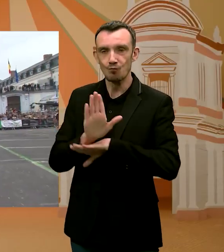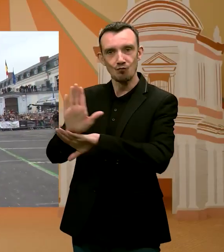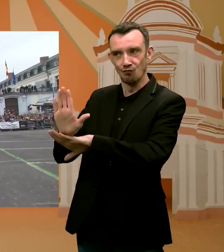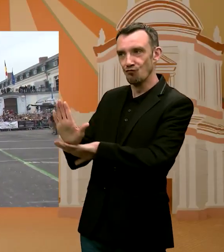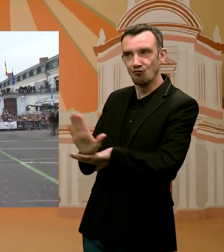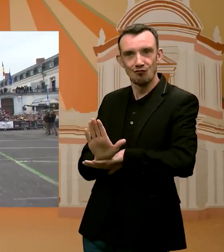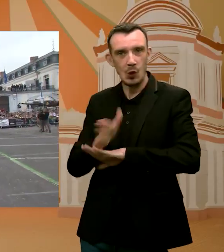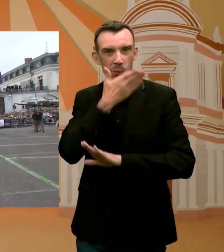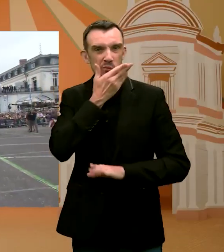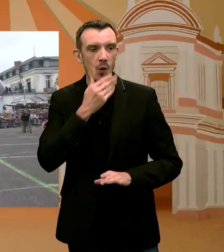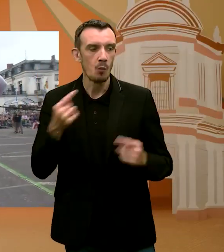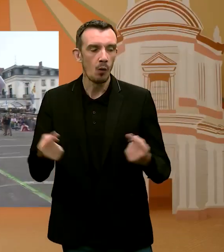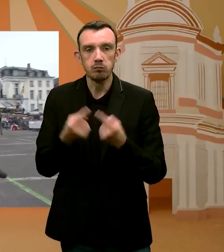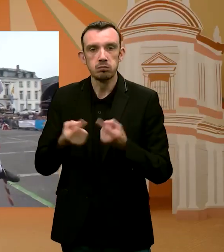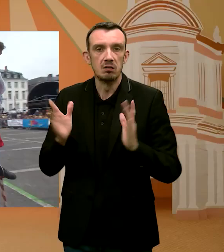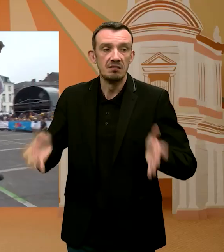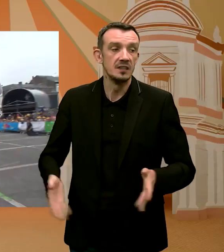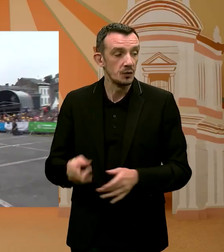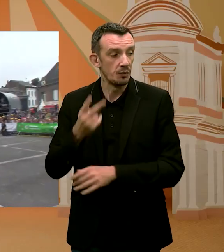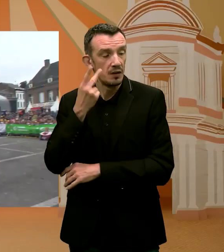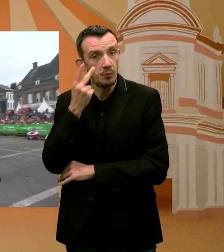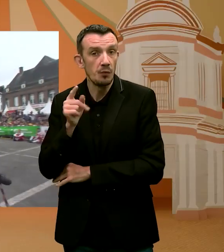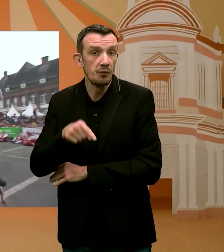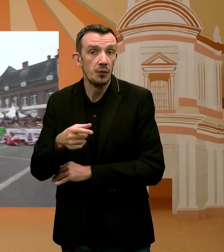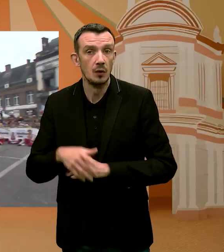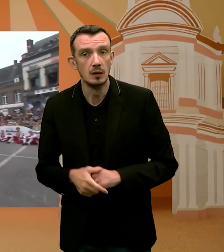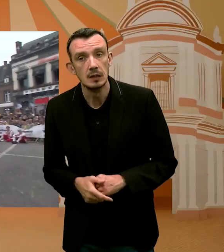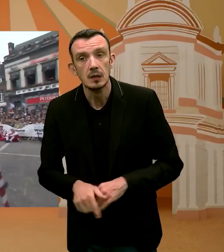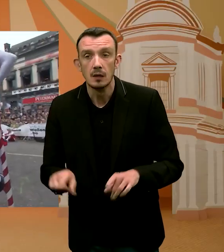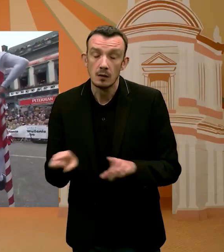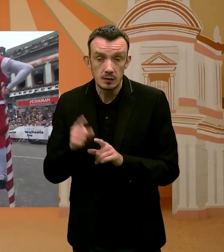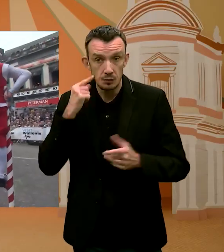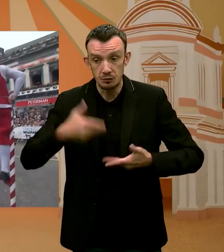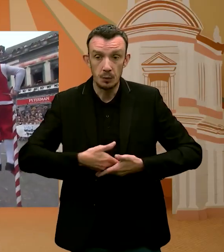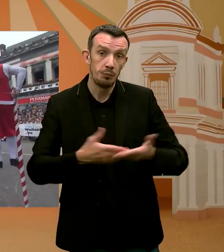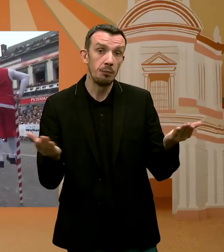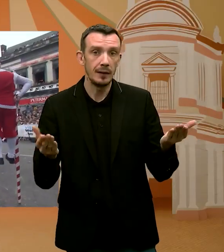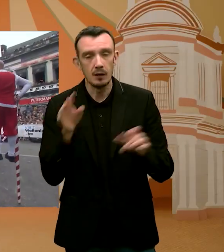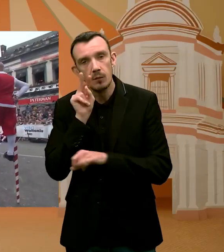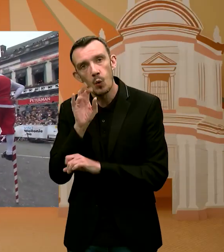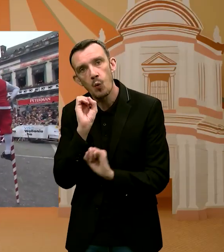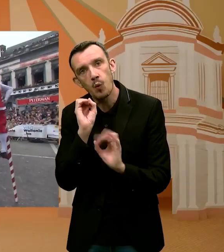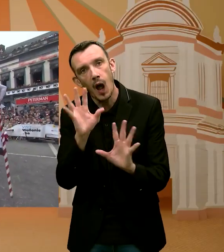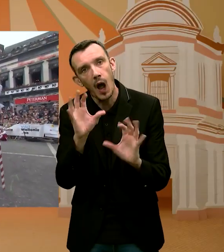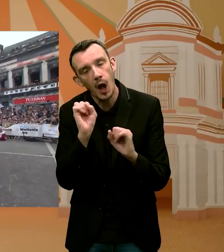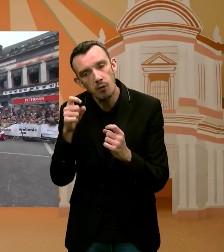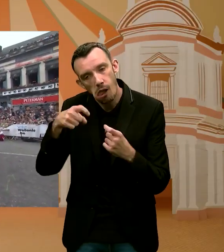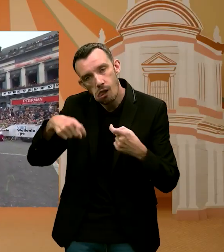pas d'enjeu comme aujourd'hui. Mais qu'est-ce qu'ils vont faire les échasseurs pour impressionner le public? Ils vont faire des génuflexions. Oui. Et un public étranger non averti, ils vont voir quelque